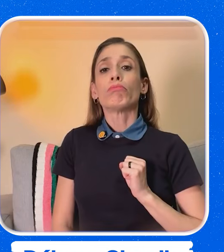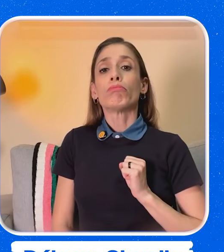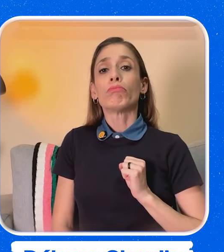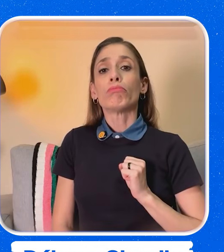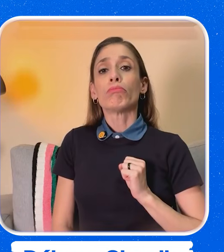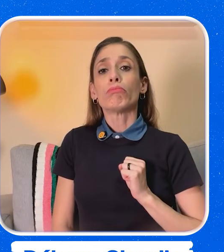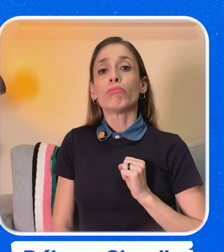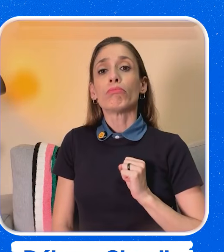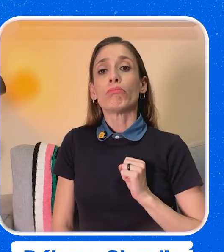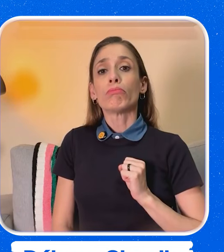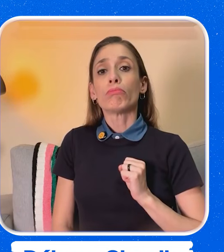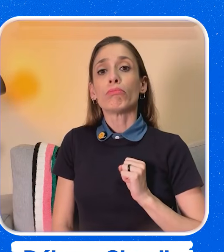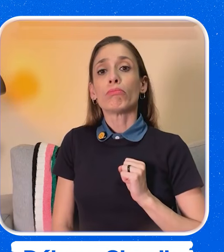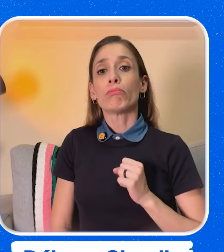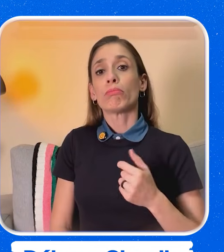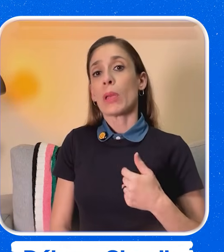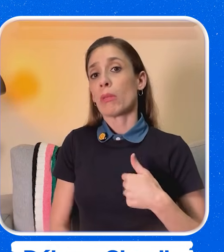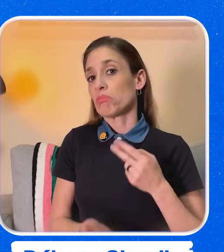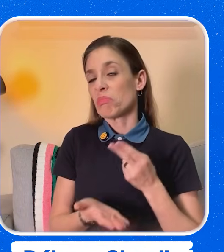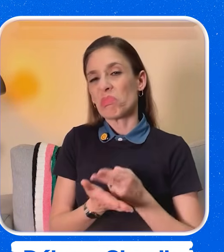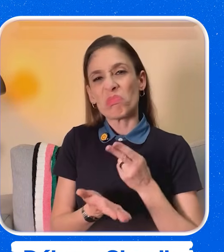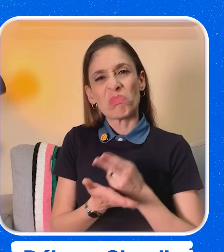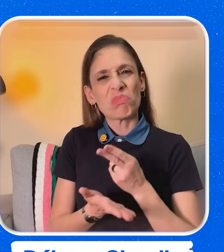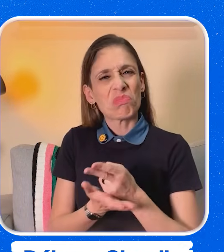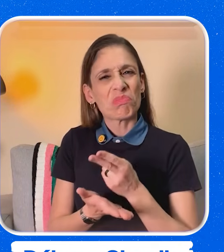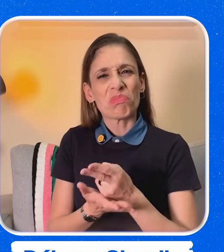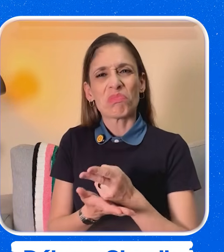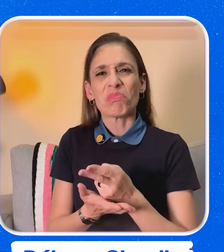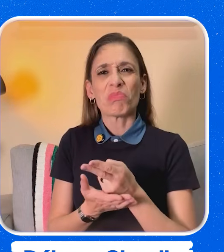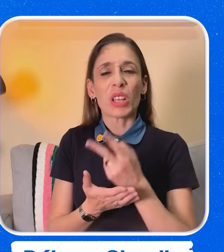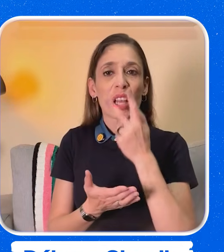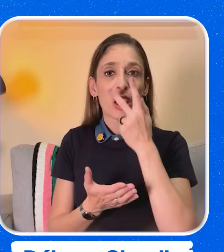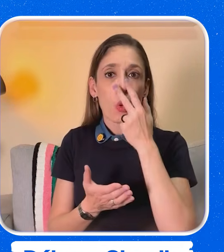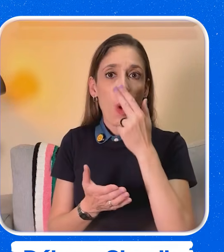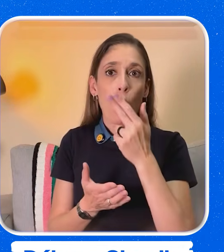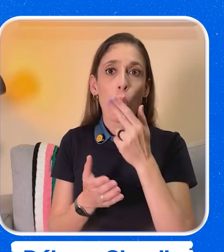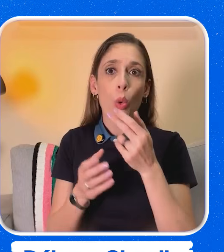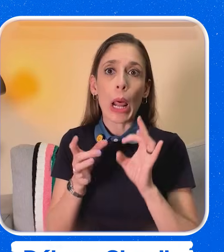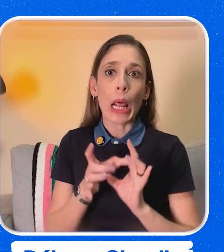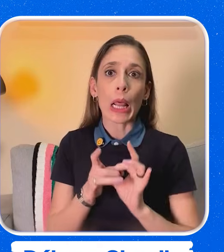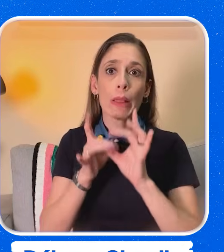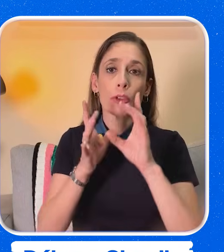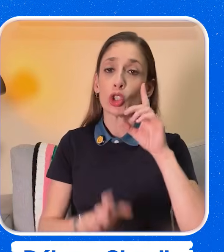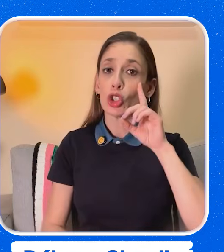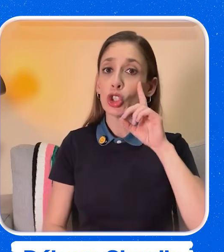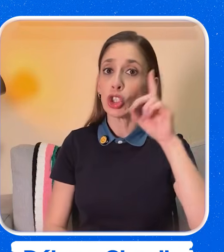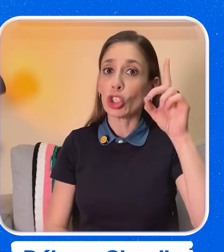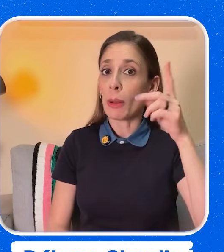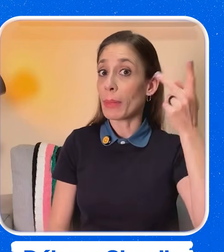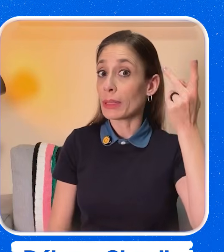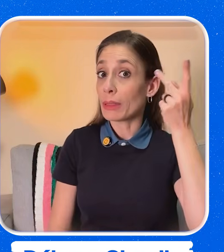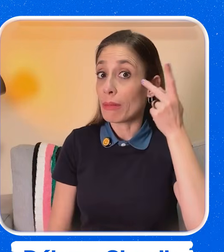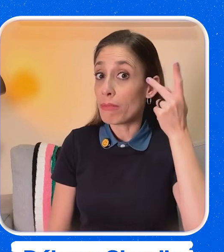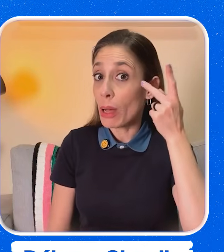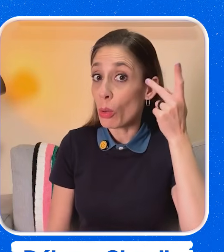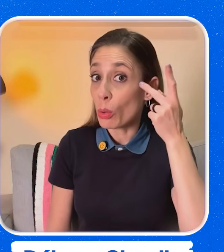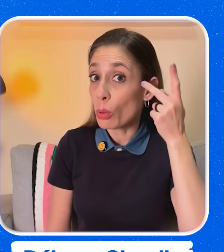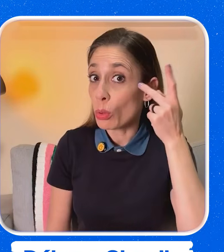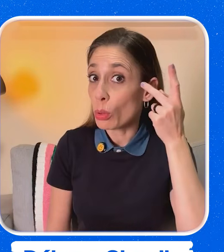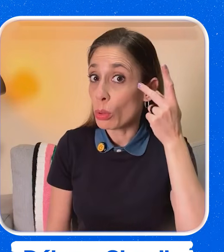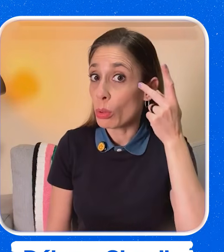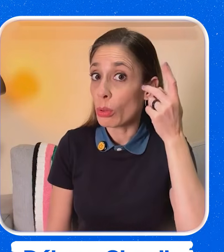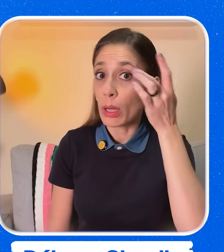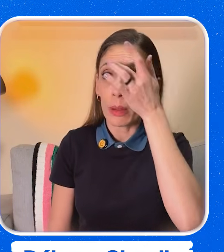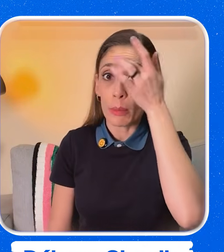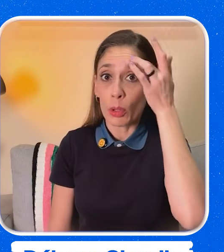E, e eu tô sempre abrindo agenda para São Paulo, né? Então tem pessoas surdas que me